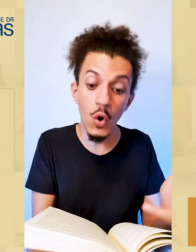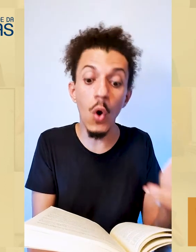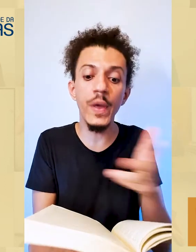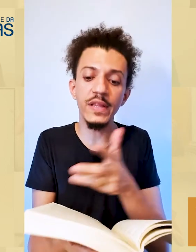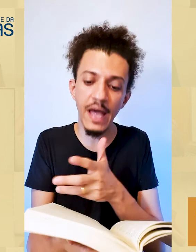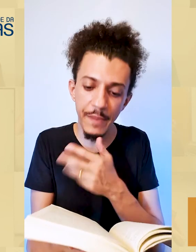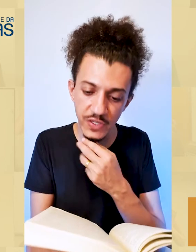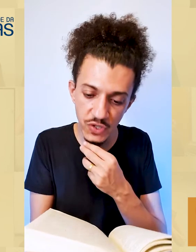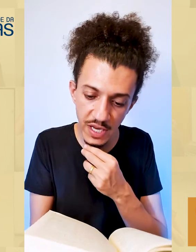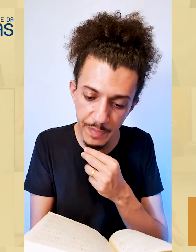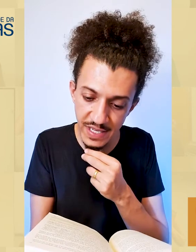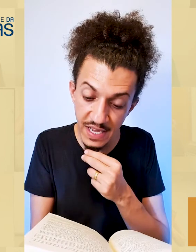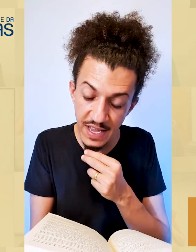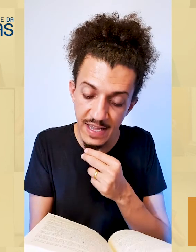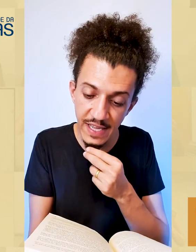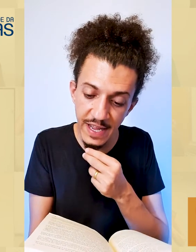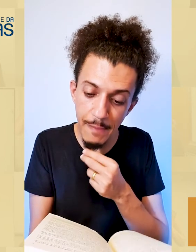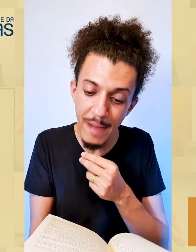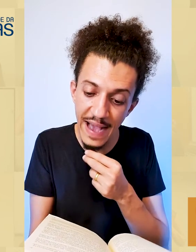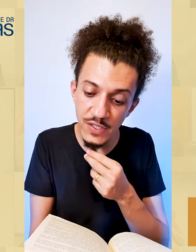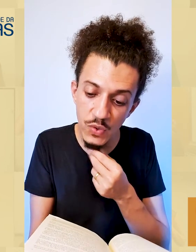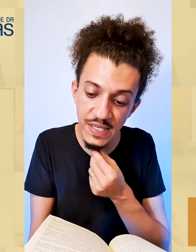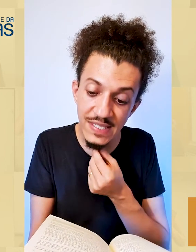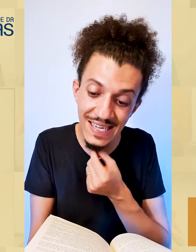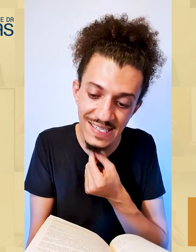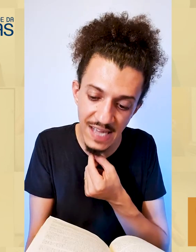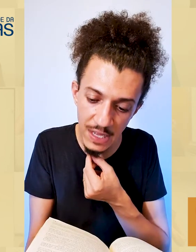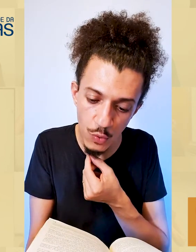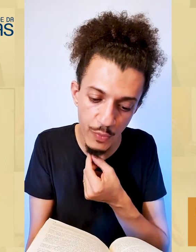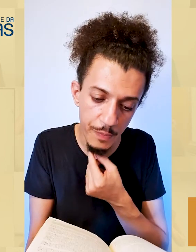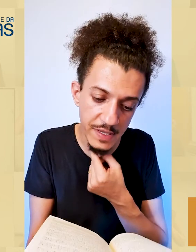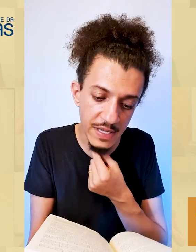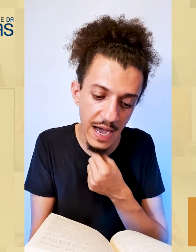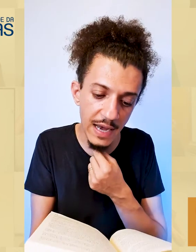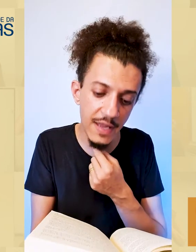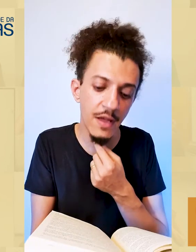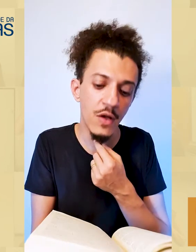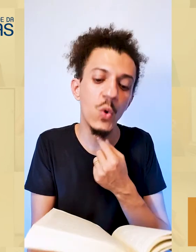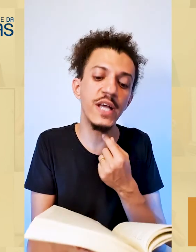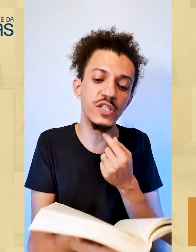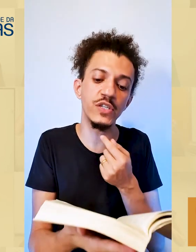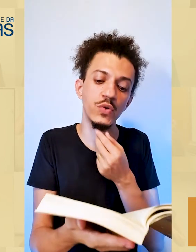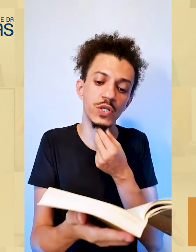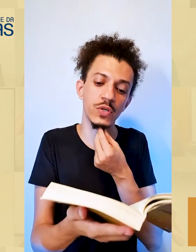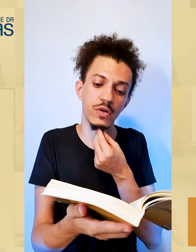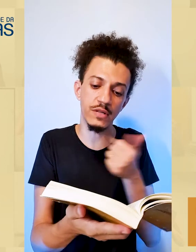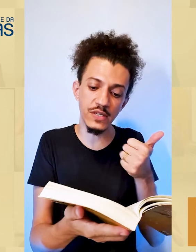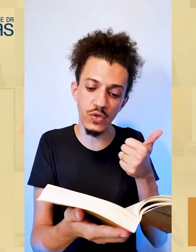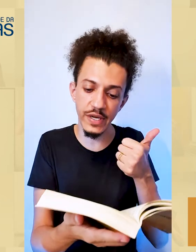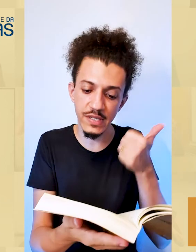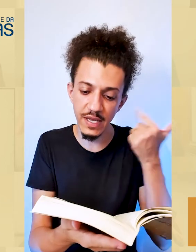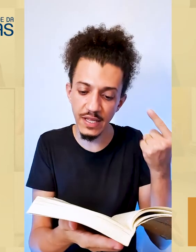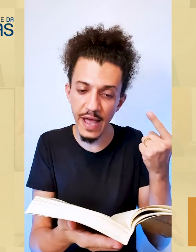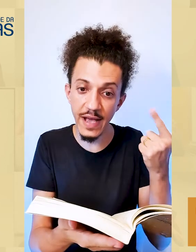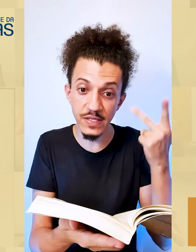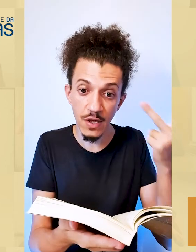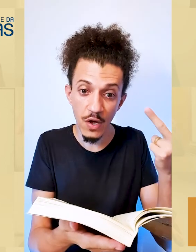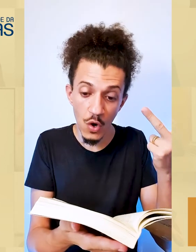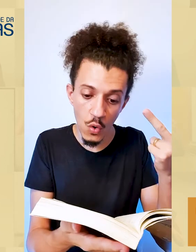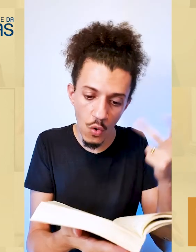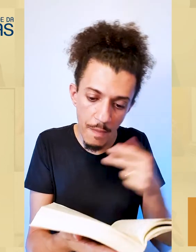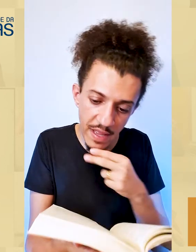bilíngue ou intérprete de Libras, seria mais do que sensato propiciar-lhe o registro de suas anotações,